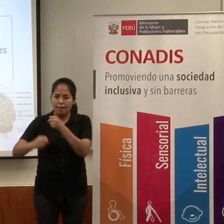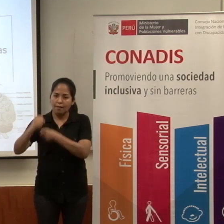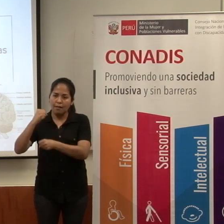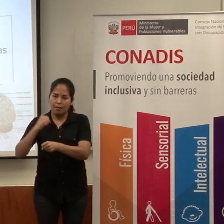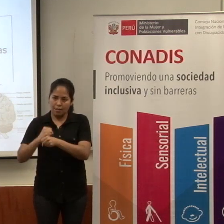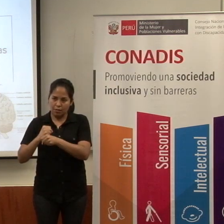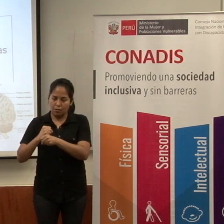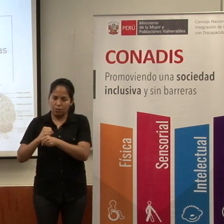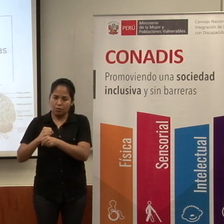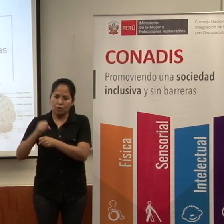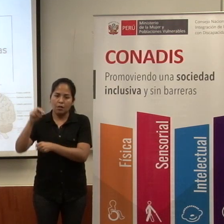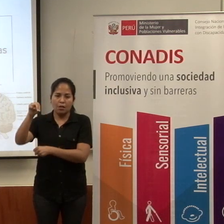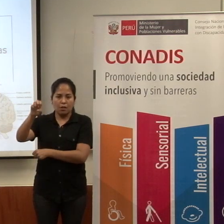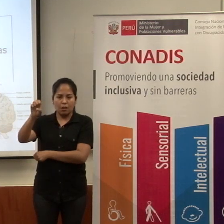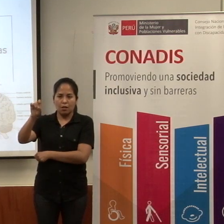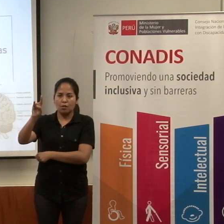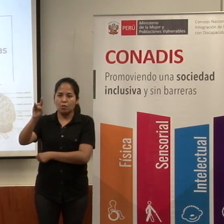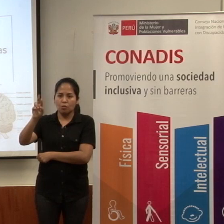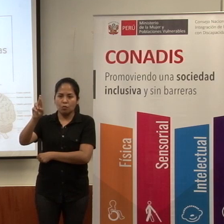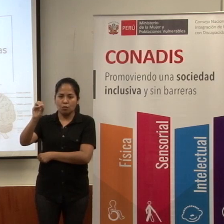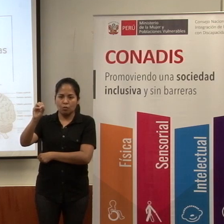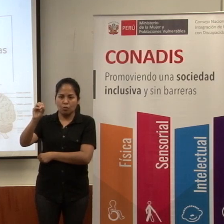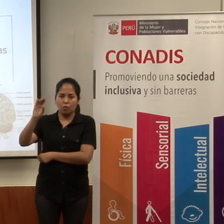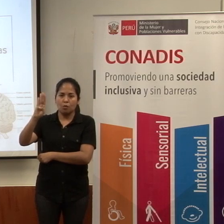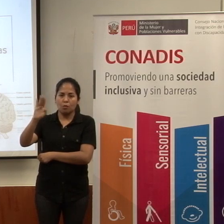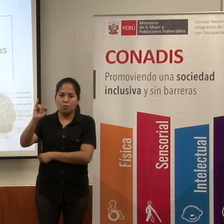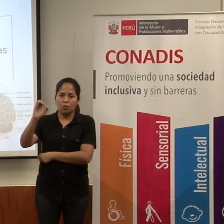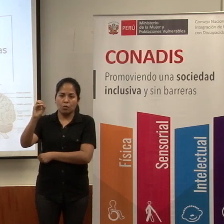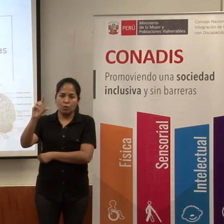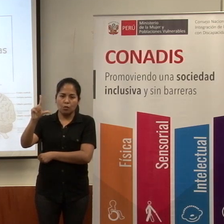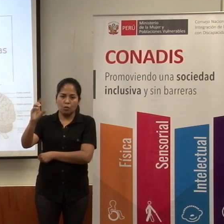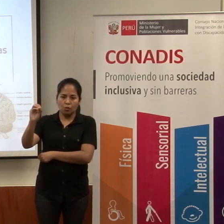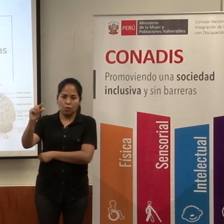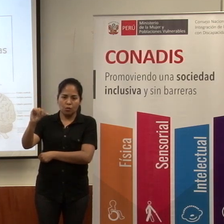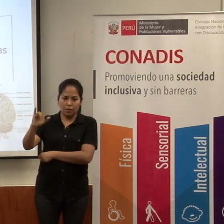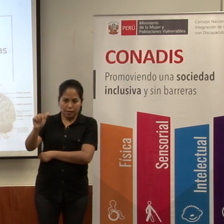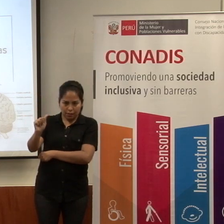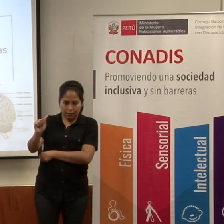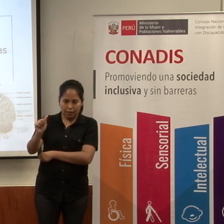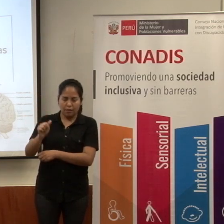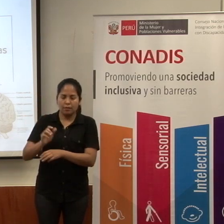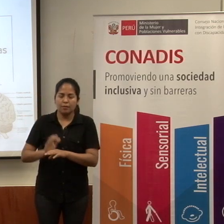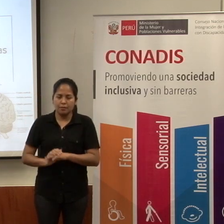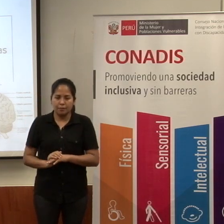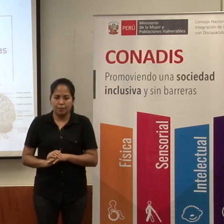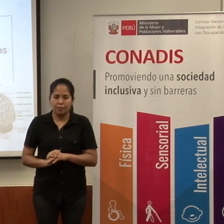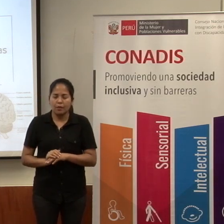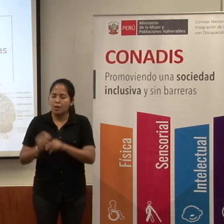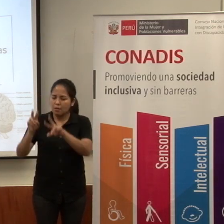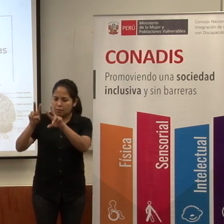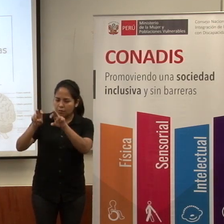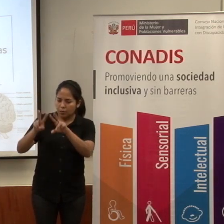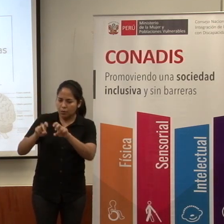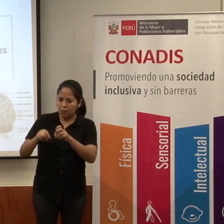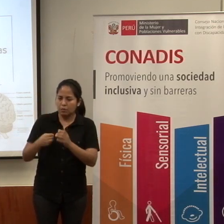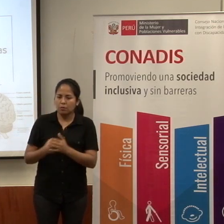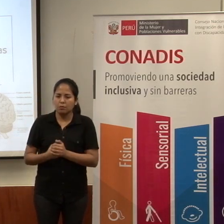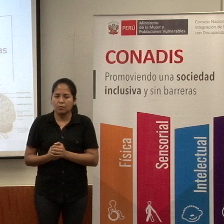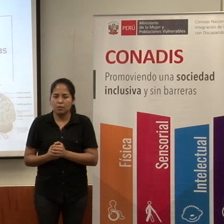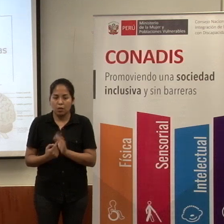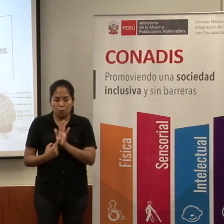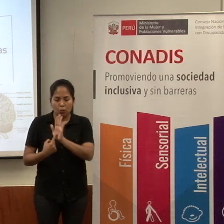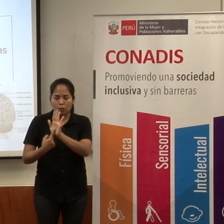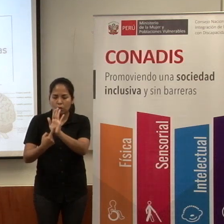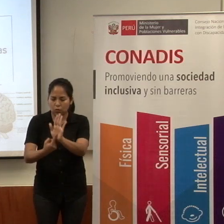neurobiología mostró, eso no lo sabía, por ejemplo, Ramón y Cajal, que fue este premio Nobel español, que demostró la existencia de la